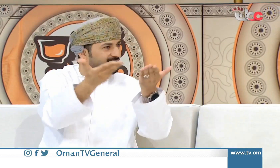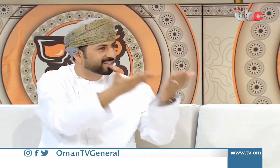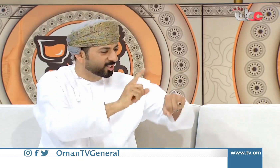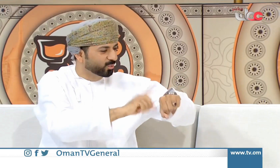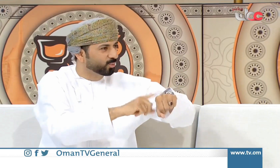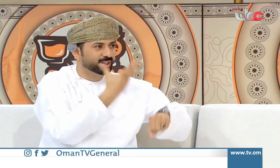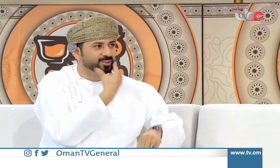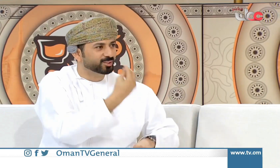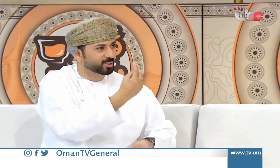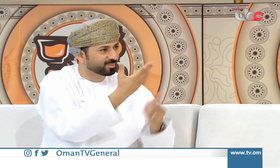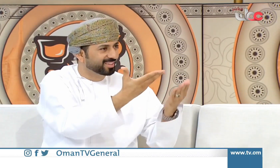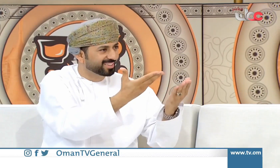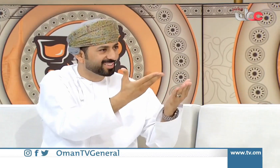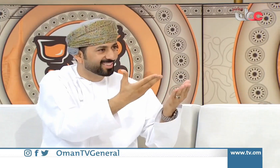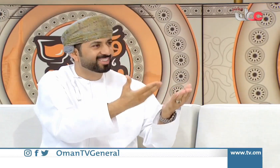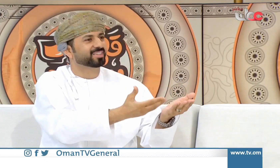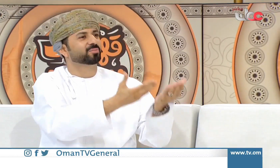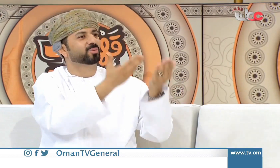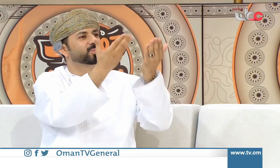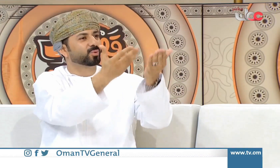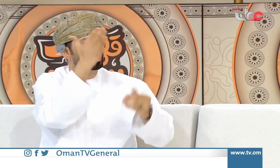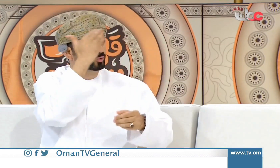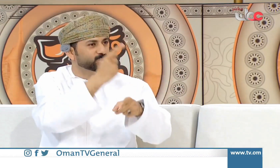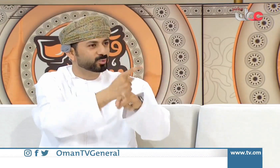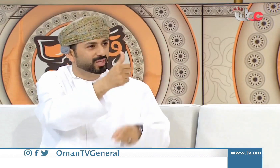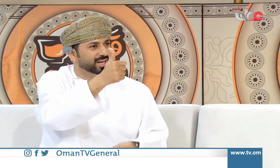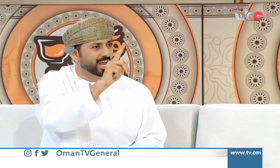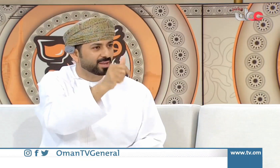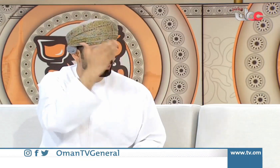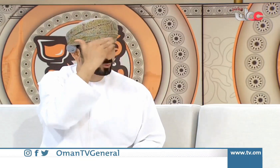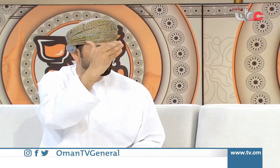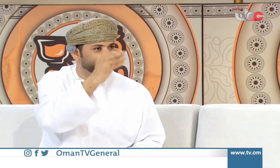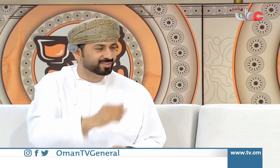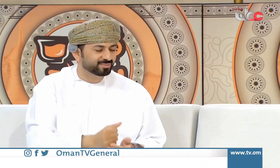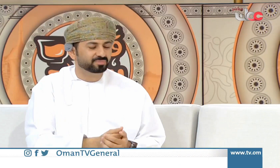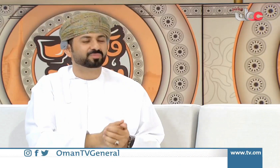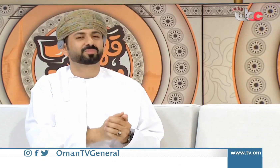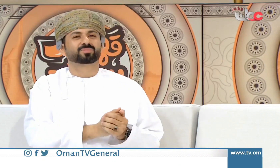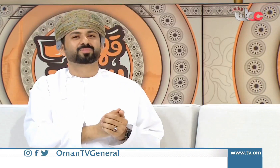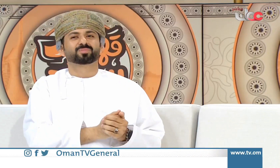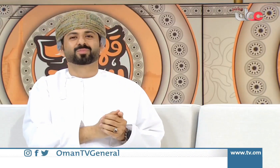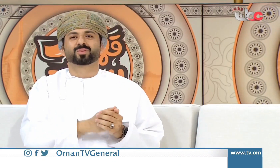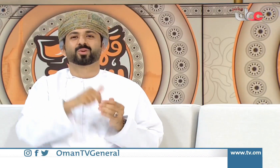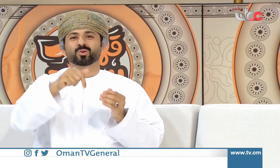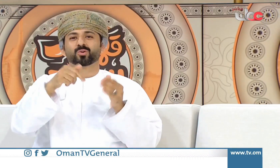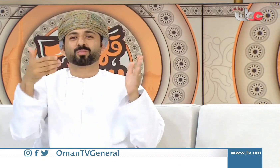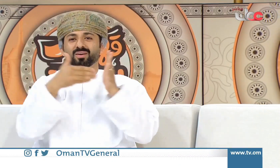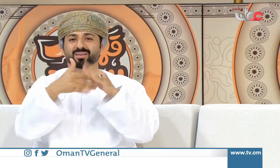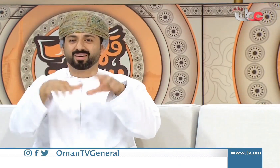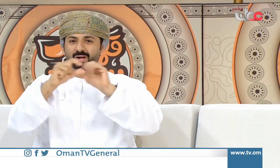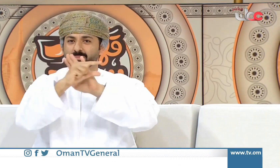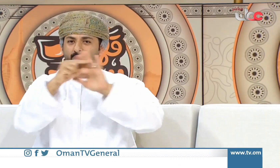سالم المحروقي، وأيضا هذا الوقت الجميل، وأيضا التوضيح عن الملتقى، أيضا أستاذ أبرار سالم المحروقي كذلك على